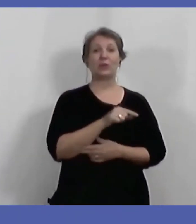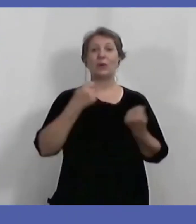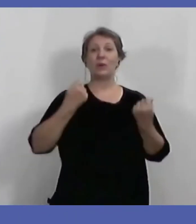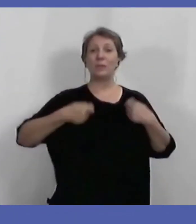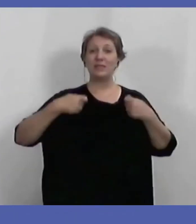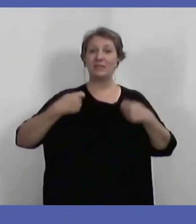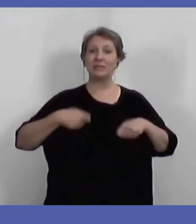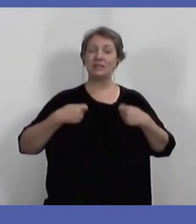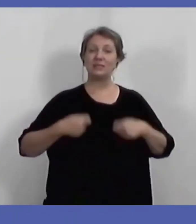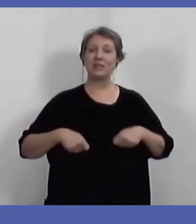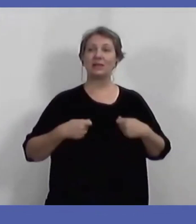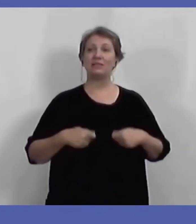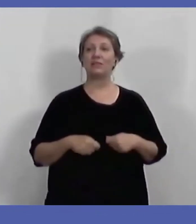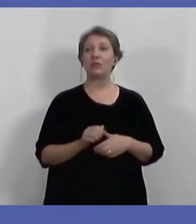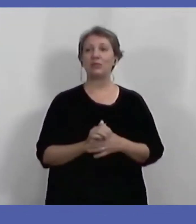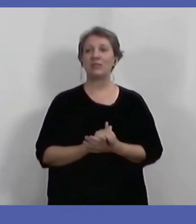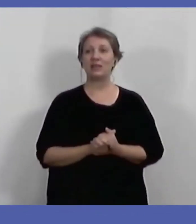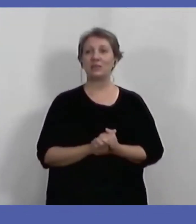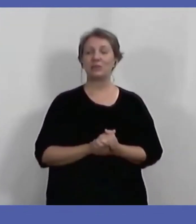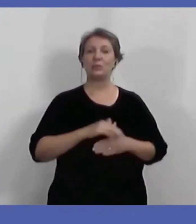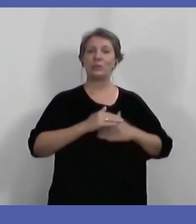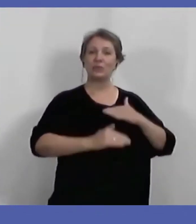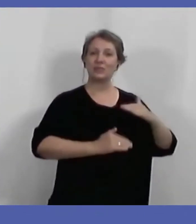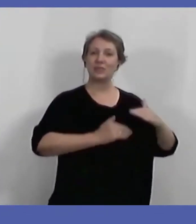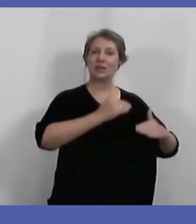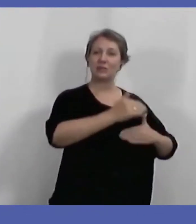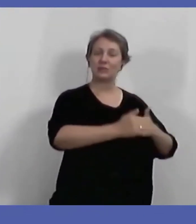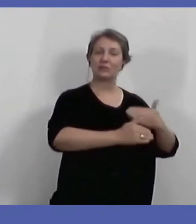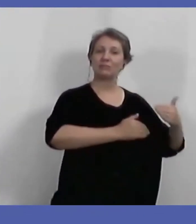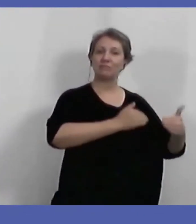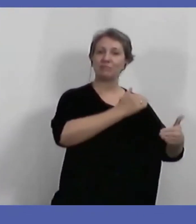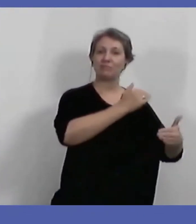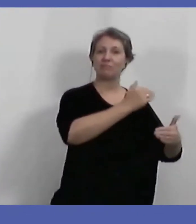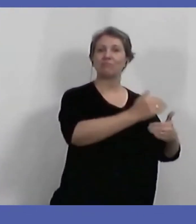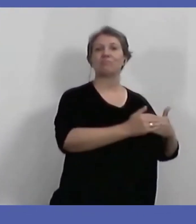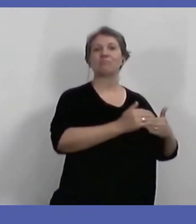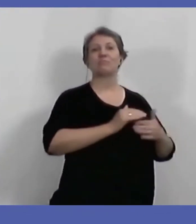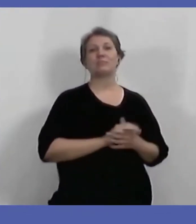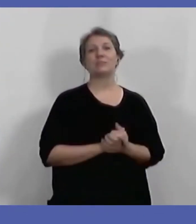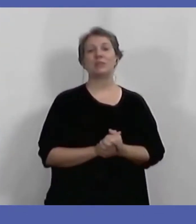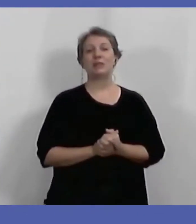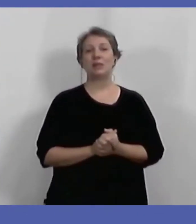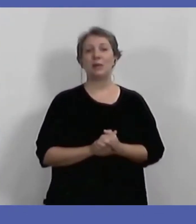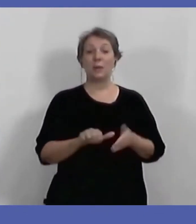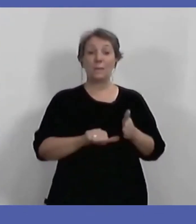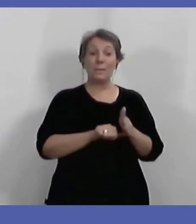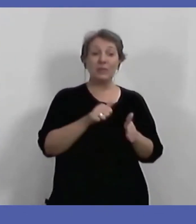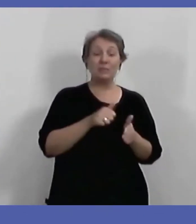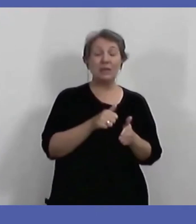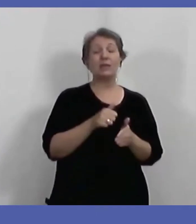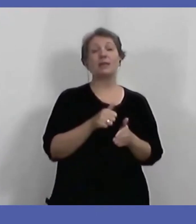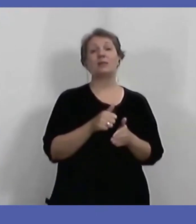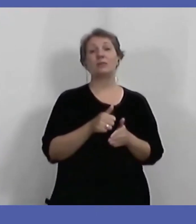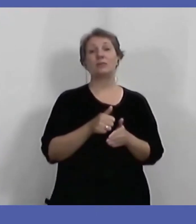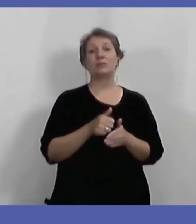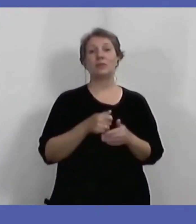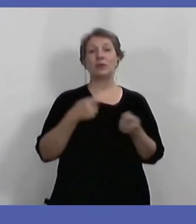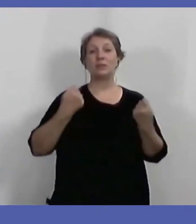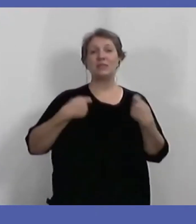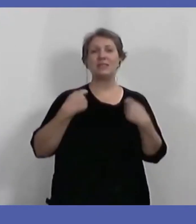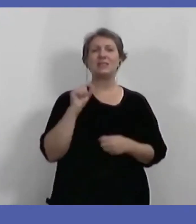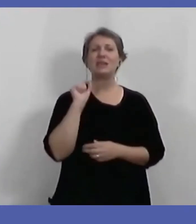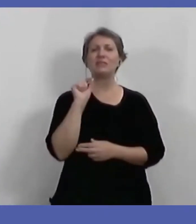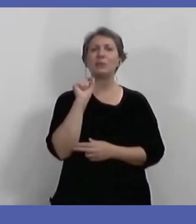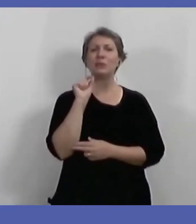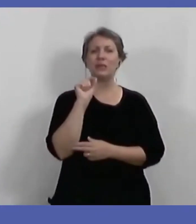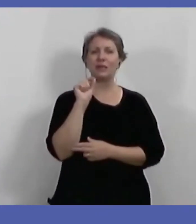com o qual hei de ser batizado, e quanto me angustio até